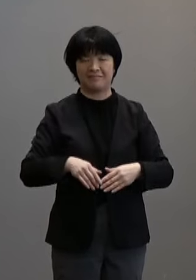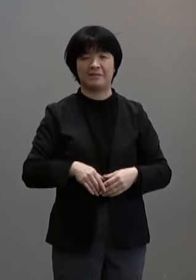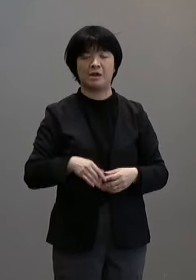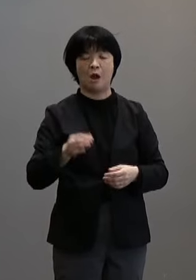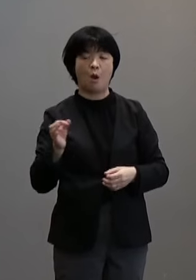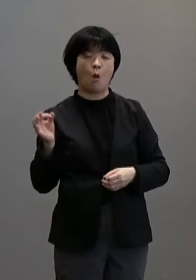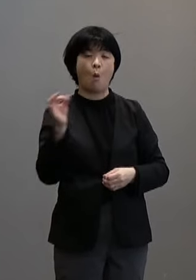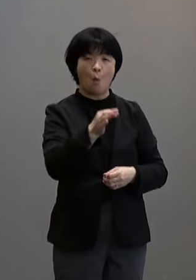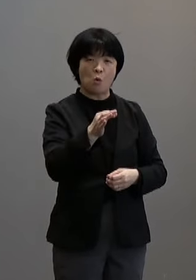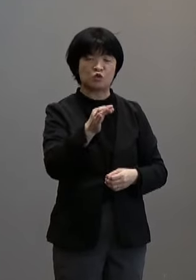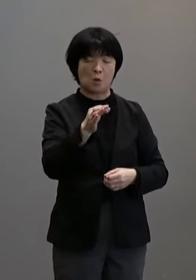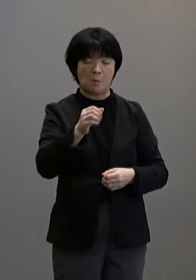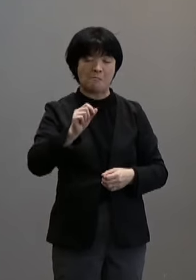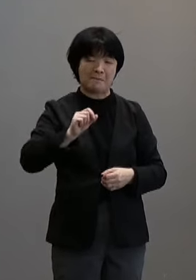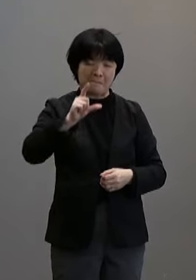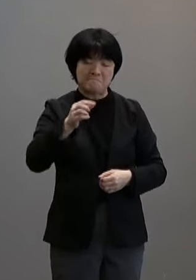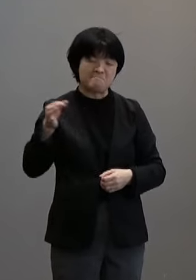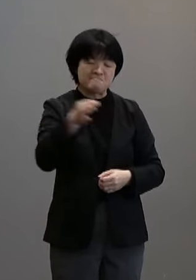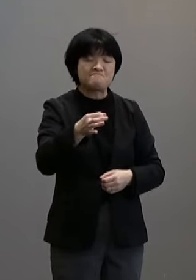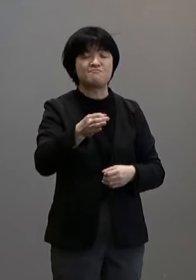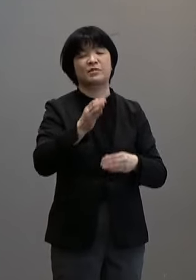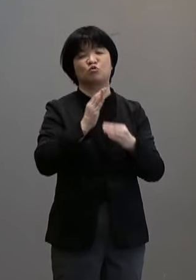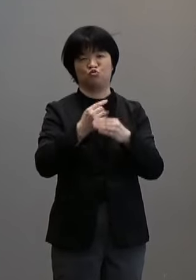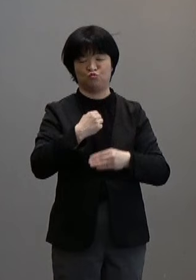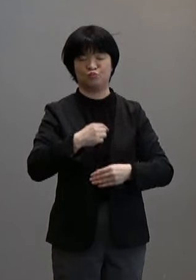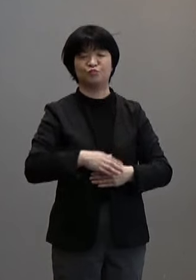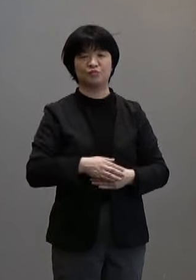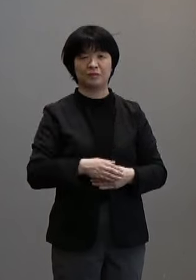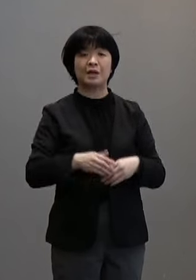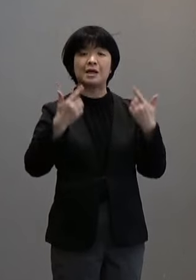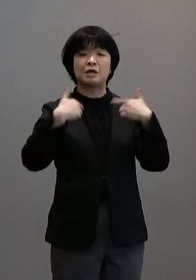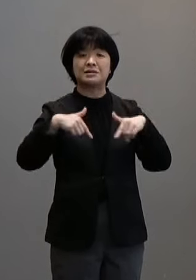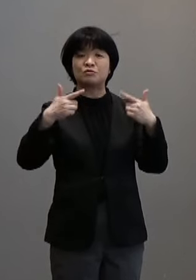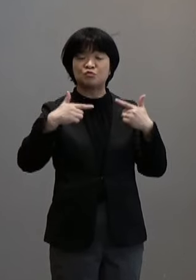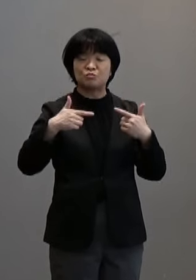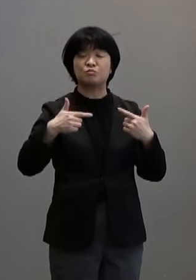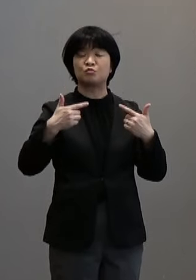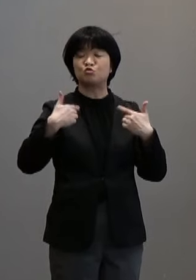助も手厚くしているところです。やっぱりそういう普段から